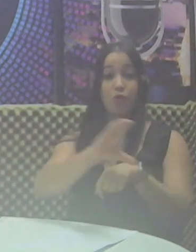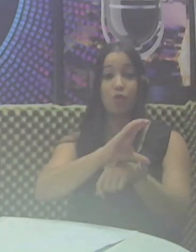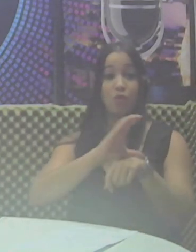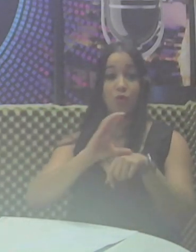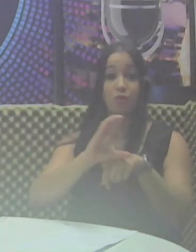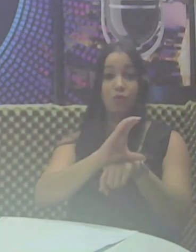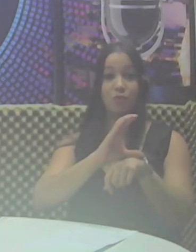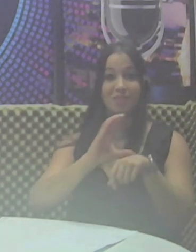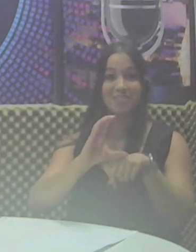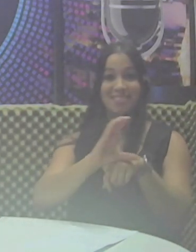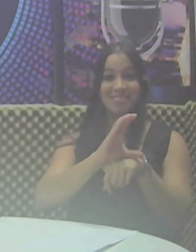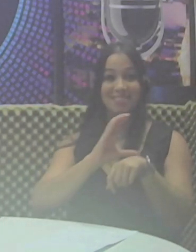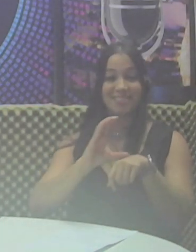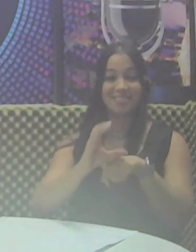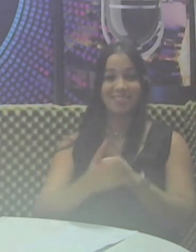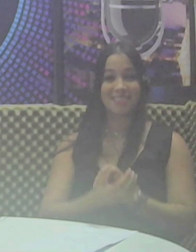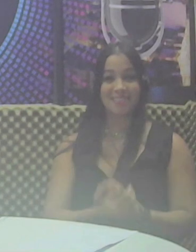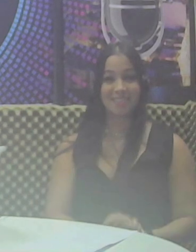constitucional.